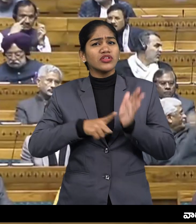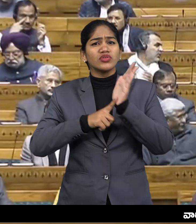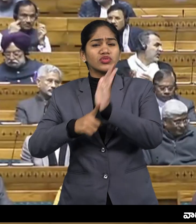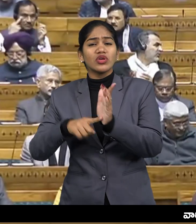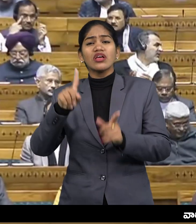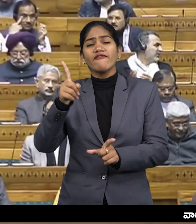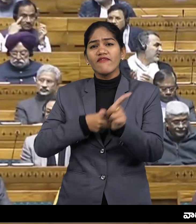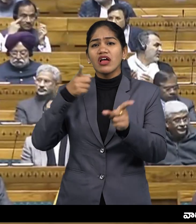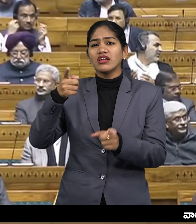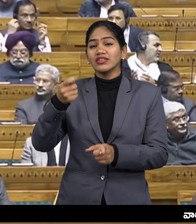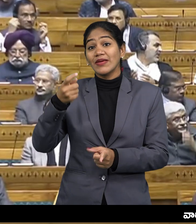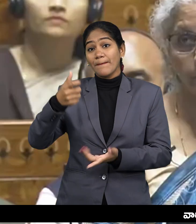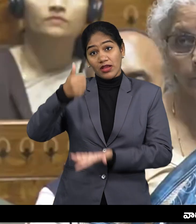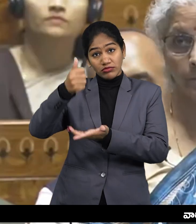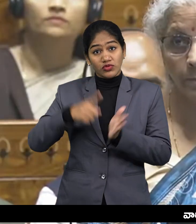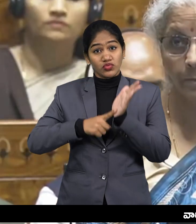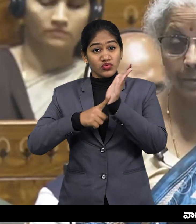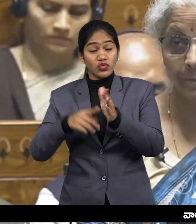బడ్జెట్ను అమరుస్తారు.